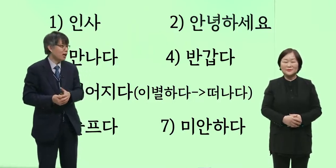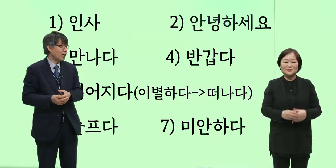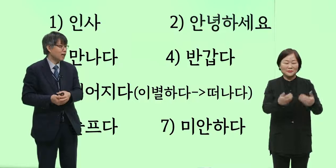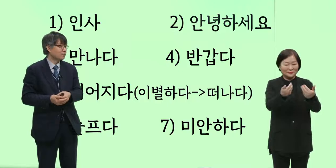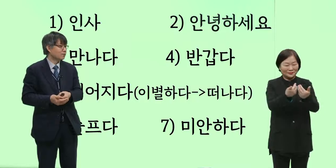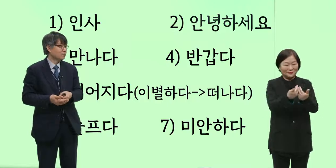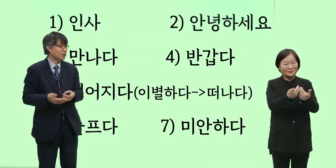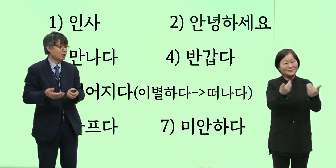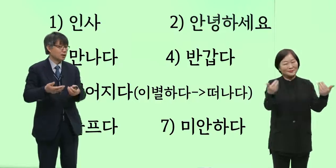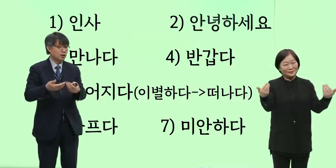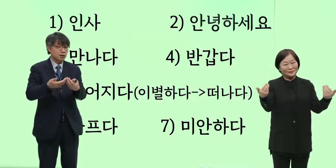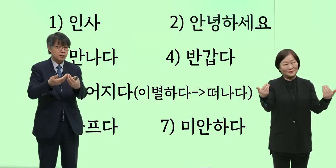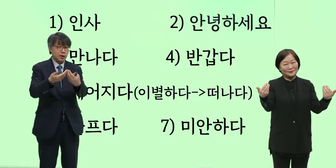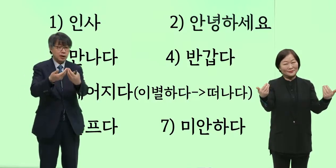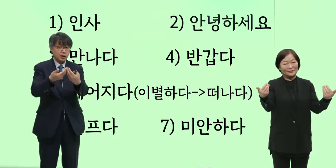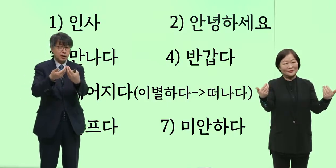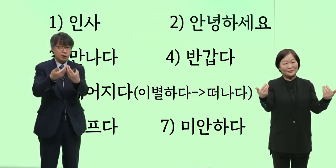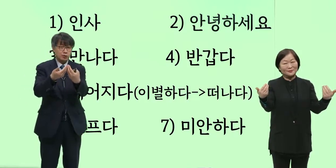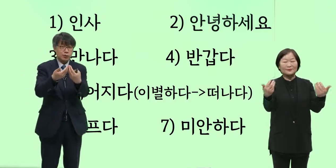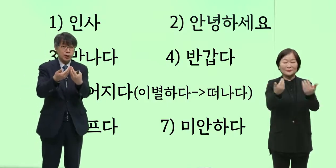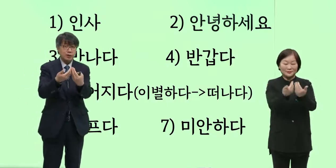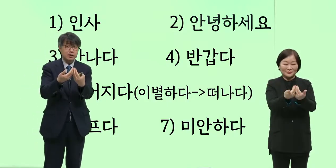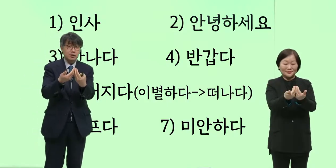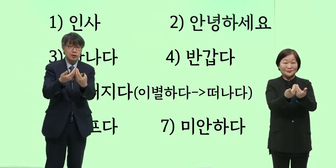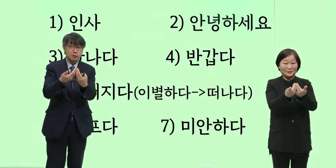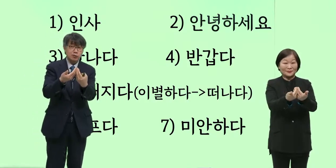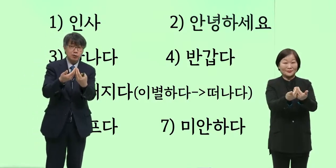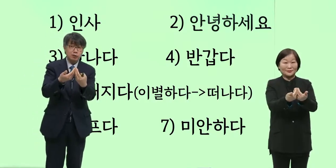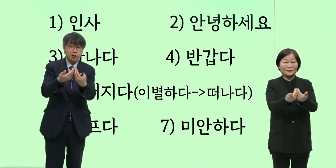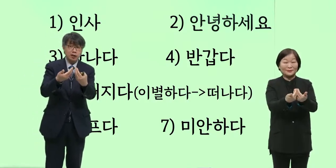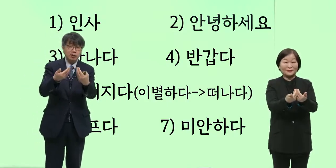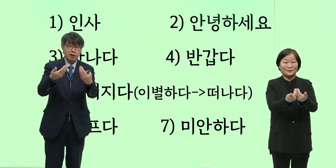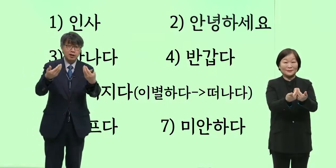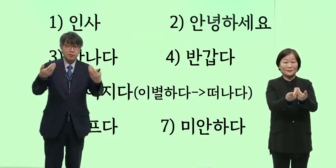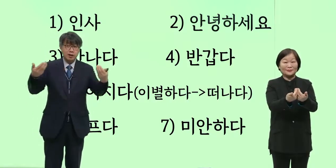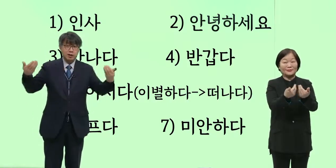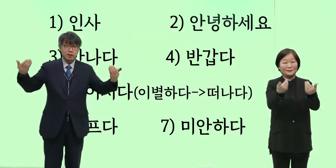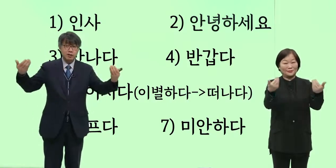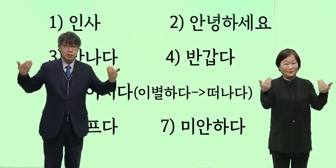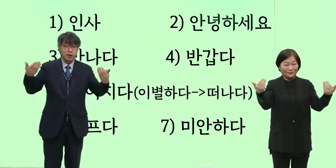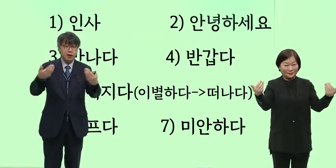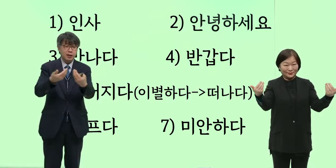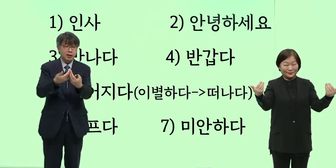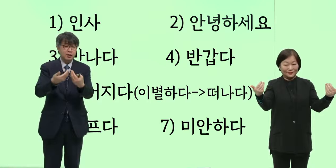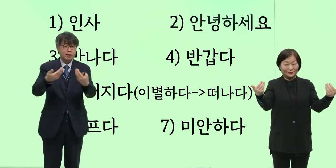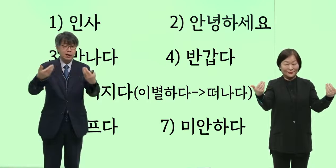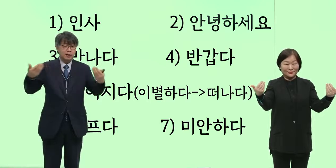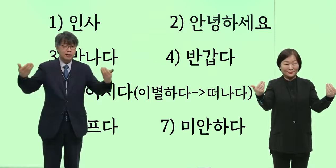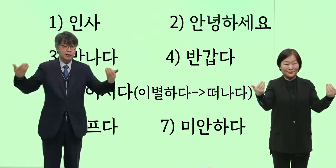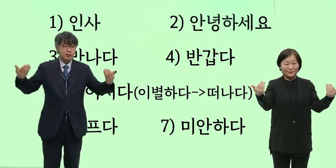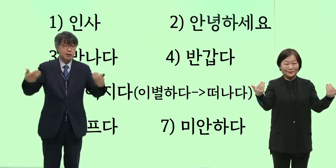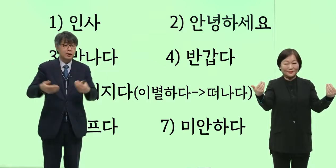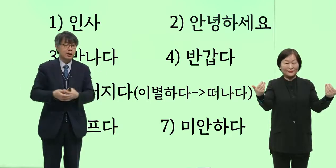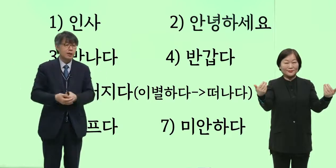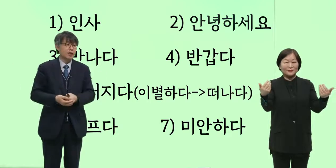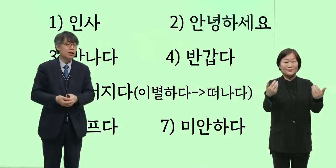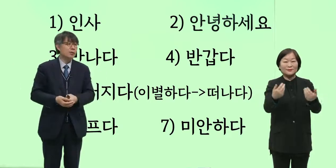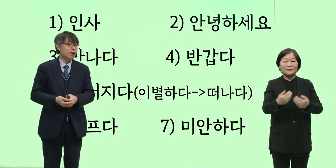헤어지다. 자, 두 사람이 등을 마주하고 이렇게 떠나는 겁니다. 헤어지는 겁니다. 헤어지다. 그 다음에